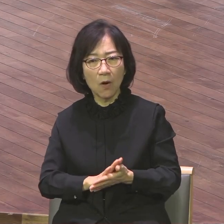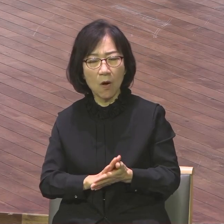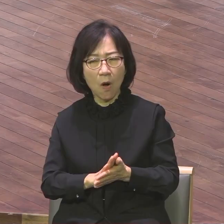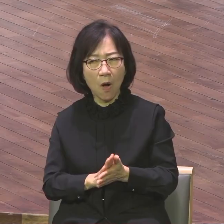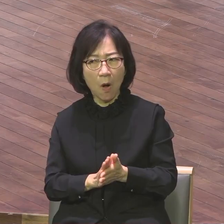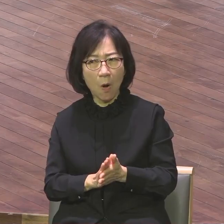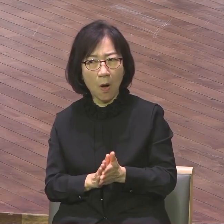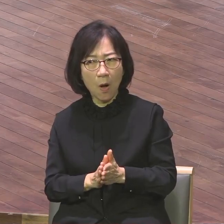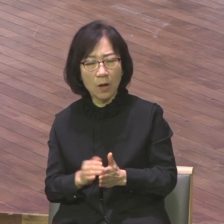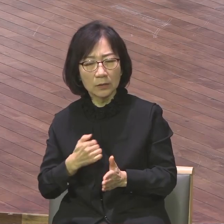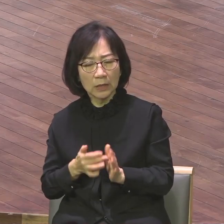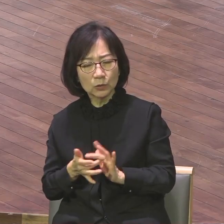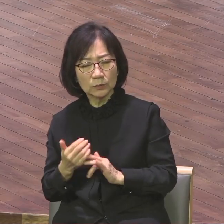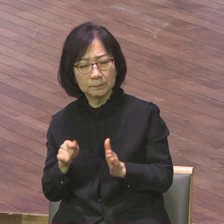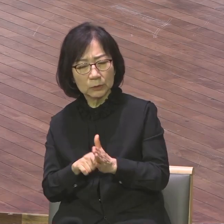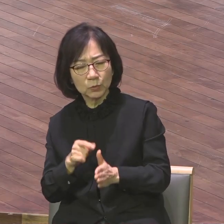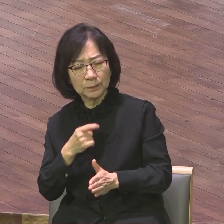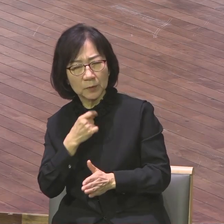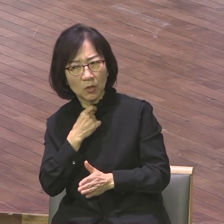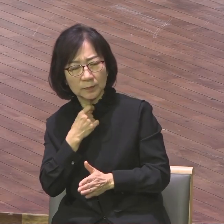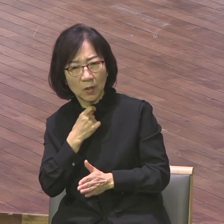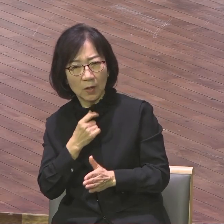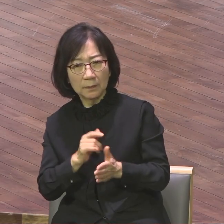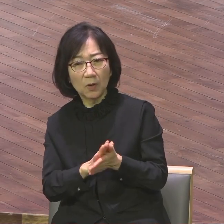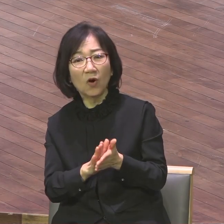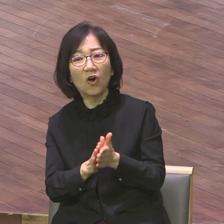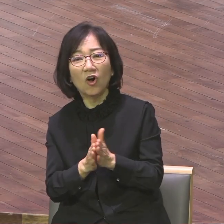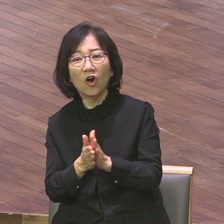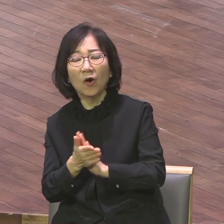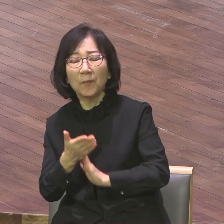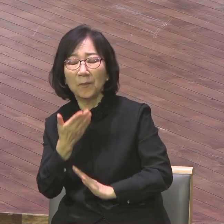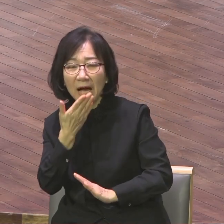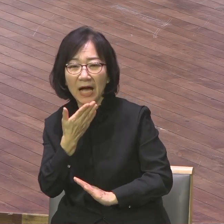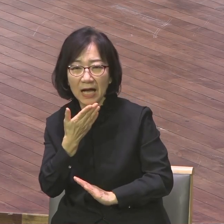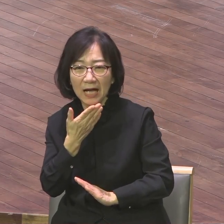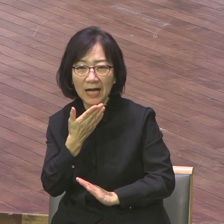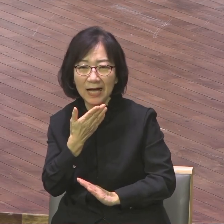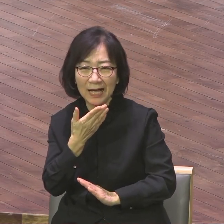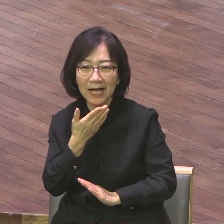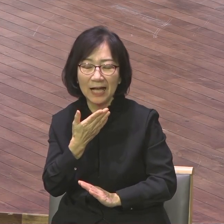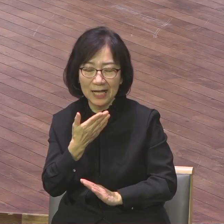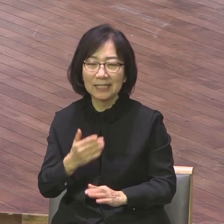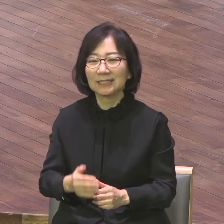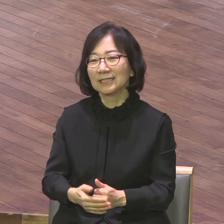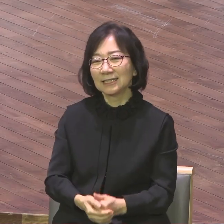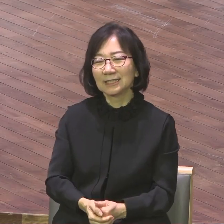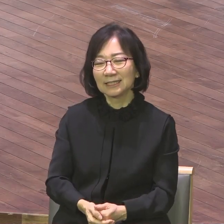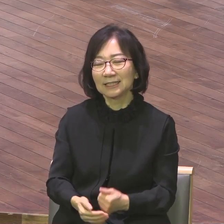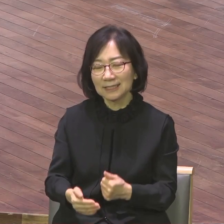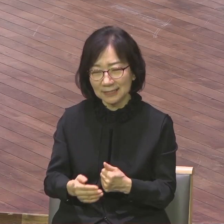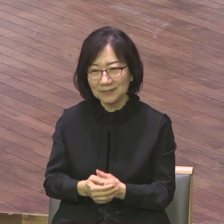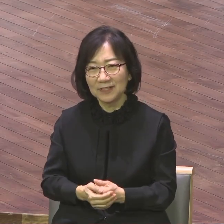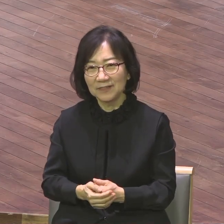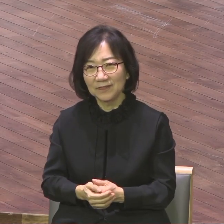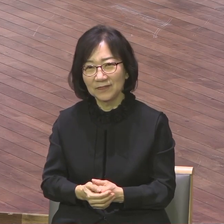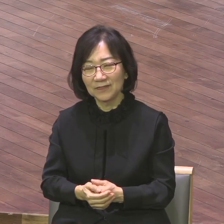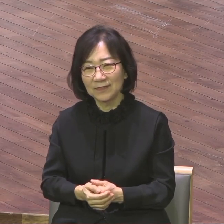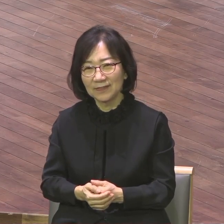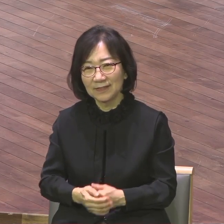조금씩 영향력을 입히게 되어 있다. 영향력을 입히게 돼요. 영향력 입히게 됩니다.